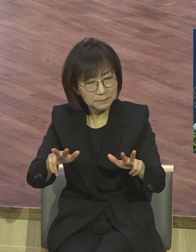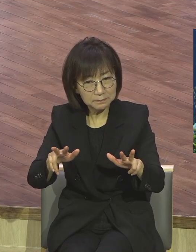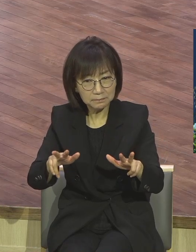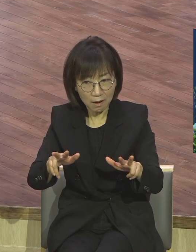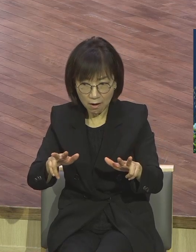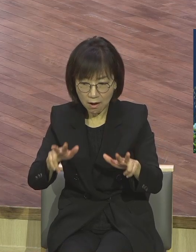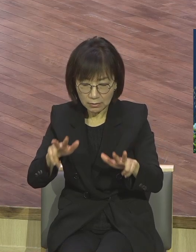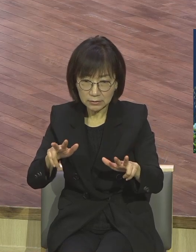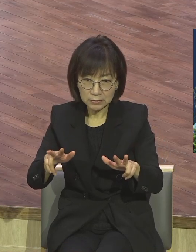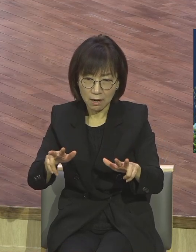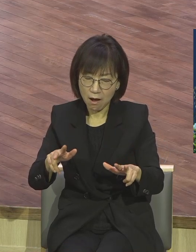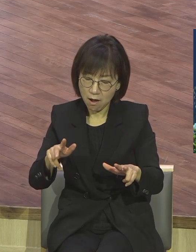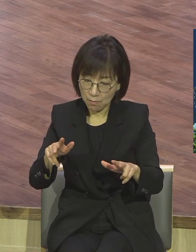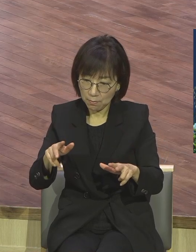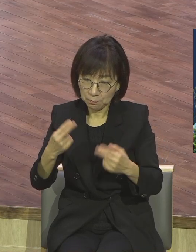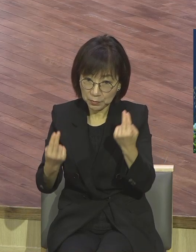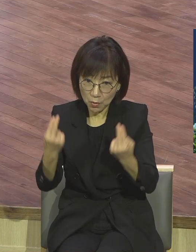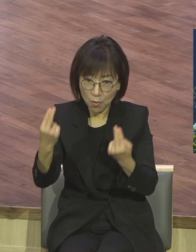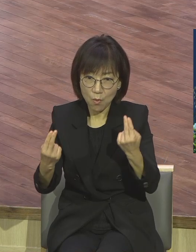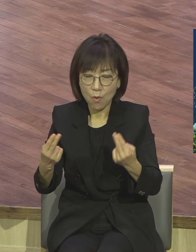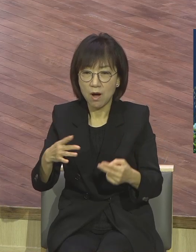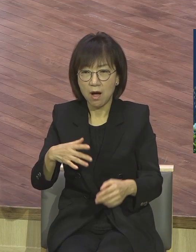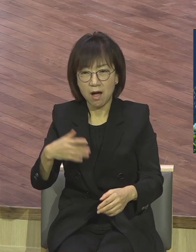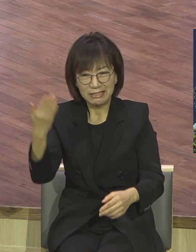집안도 어마어마한 집안이요.